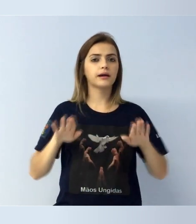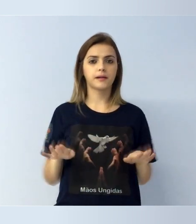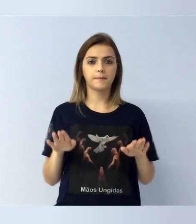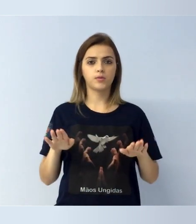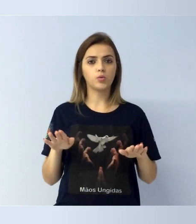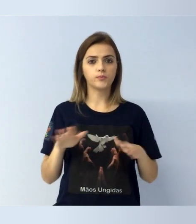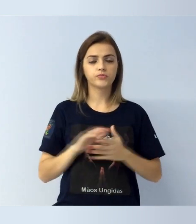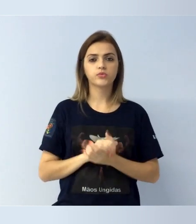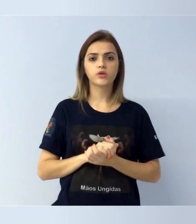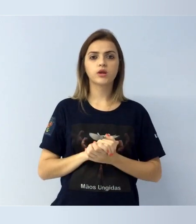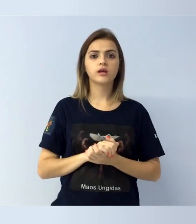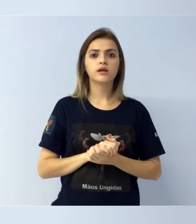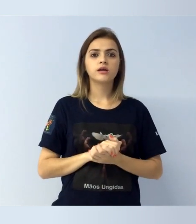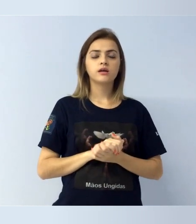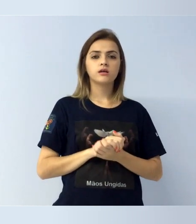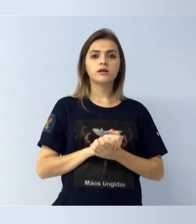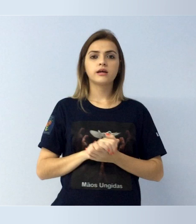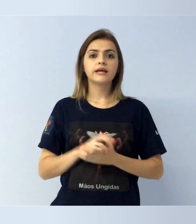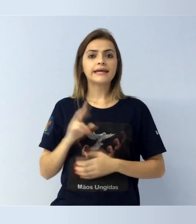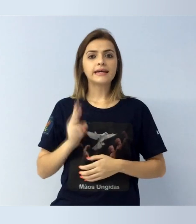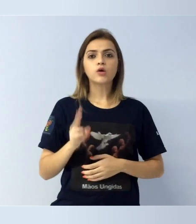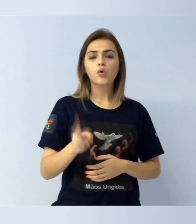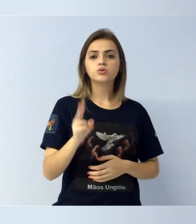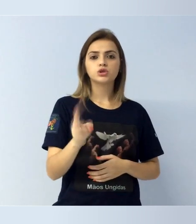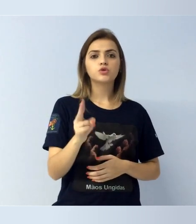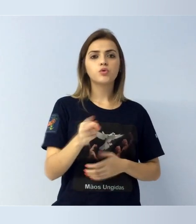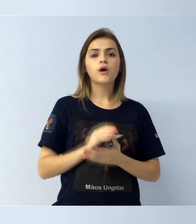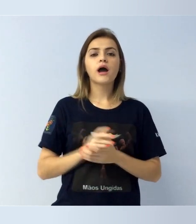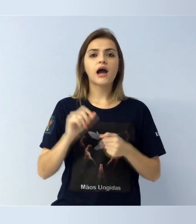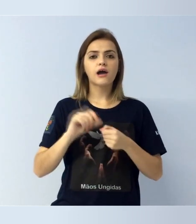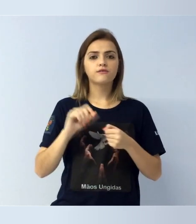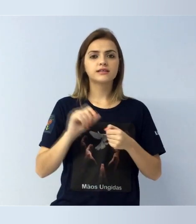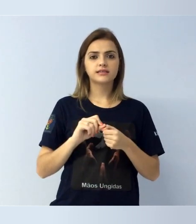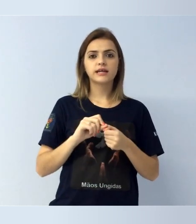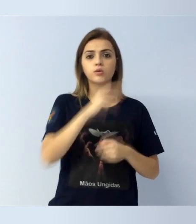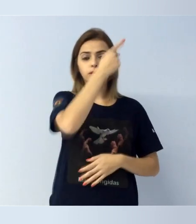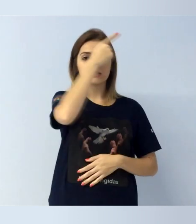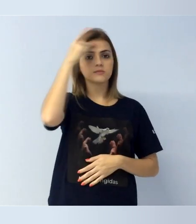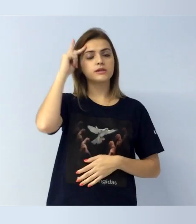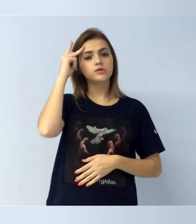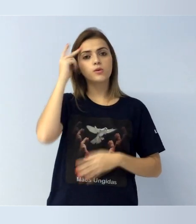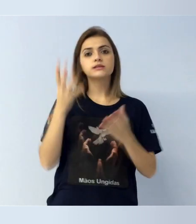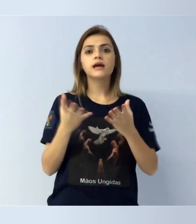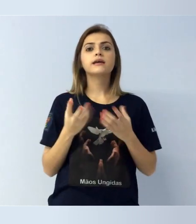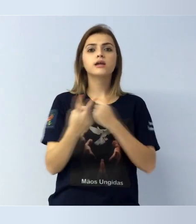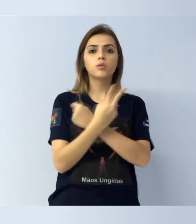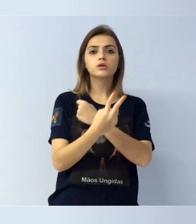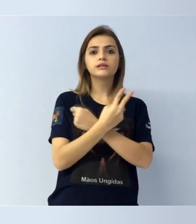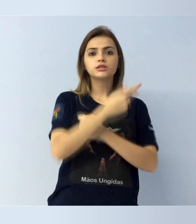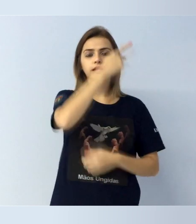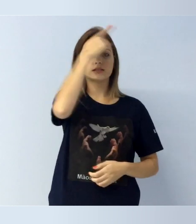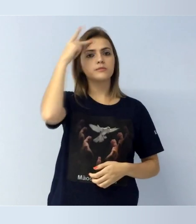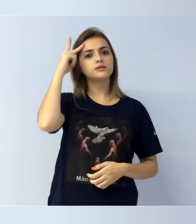ao longo dos séculos e continua a despertar a atenção toda especial dos cristãos para com os